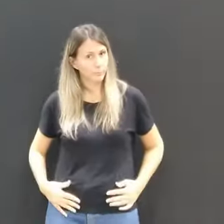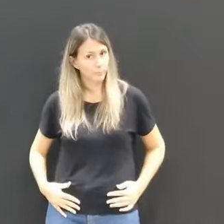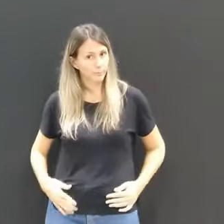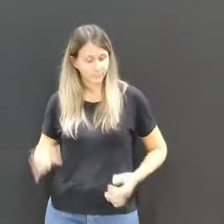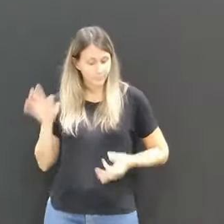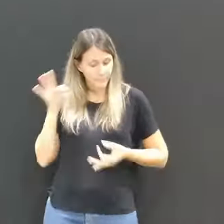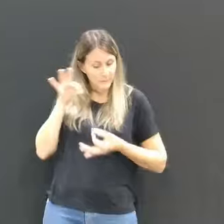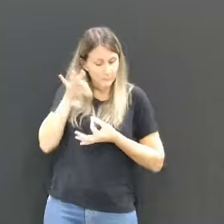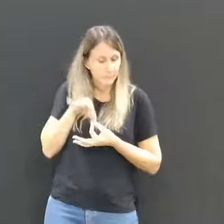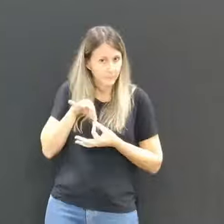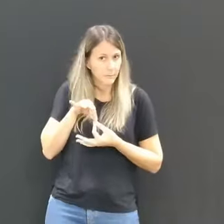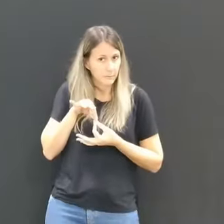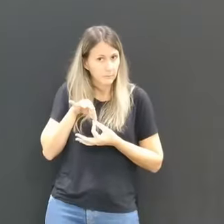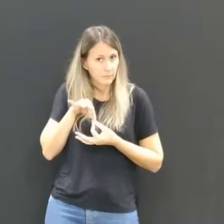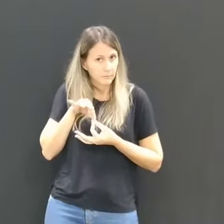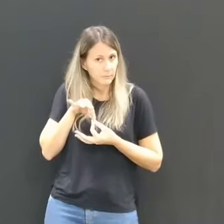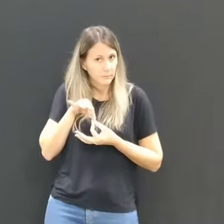Corpo, o espírito,